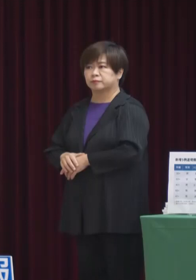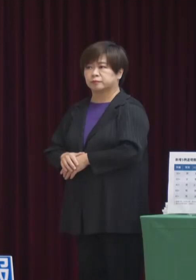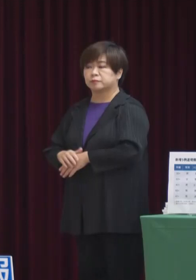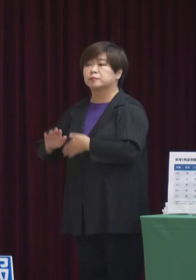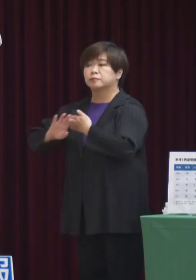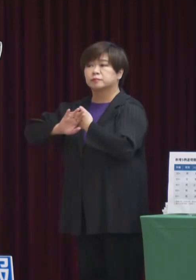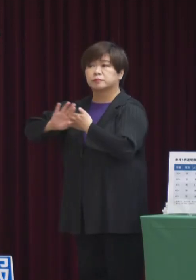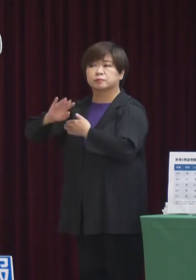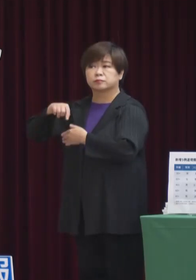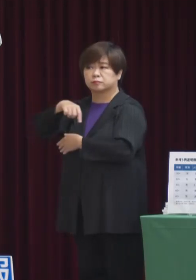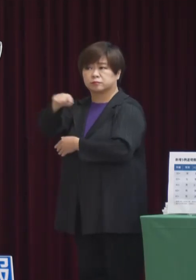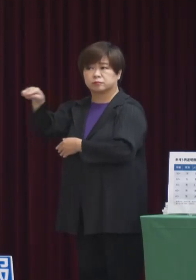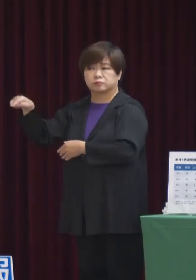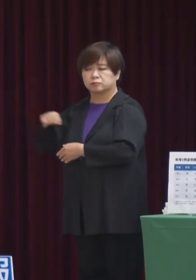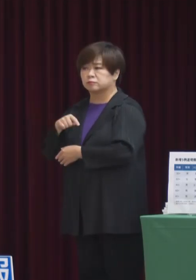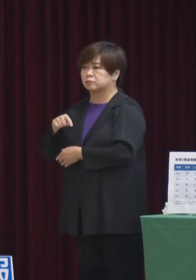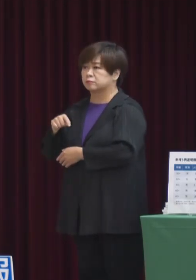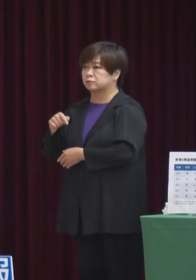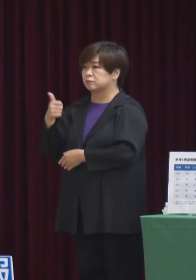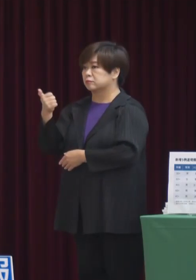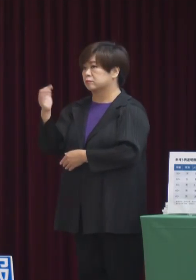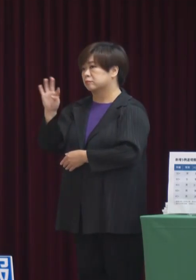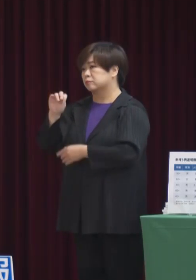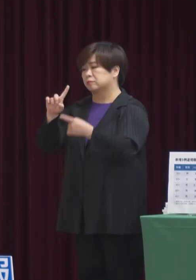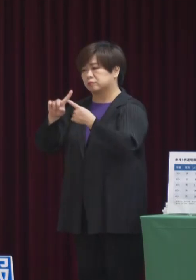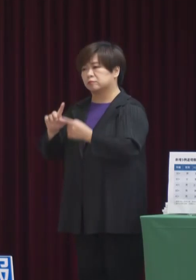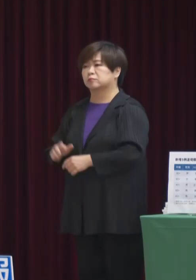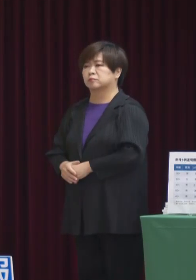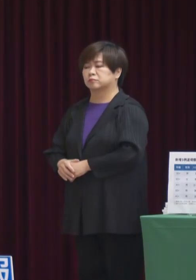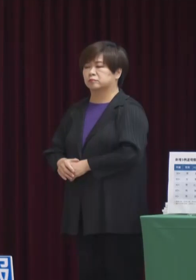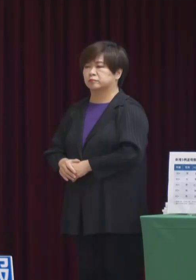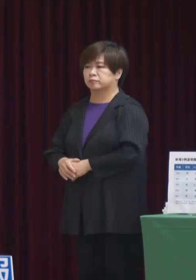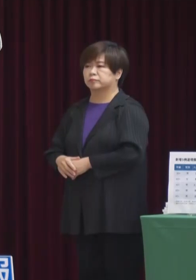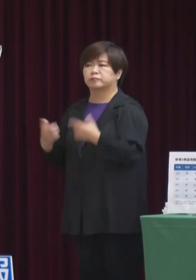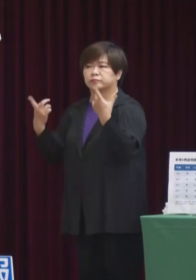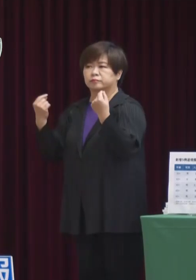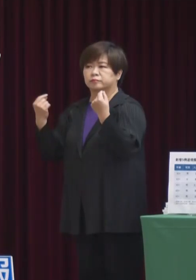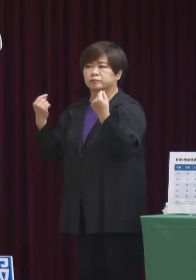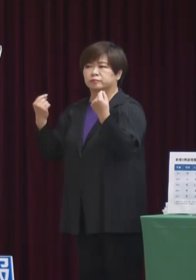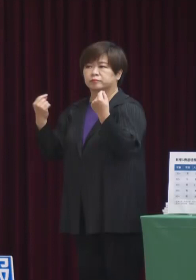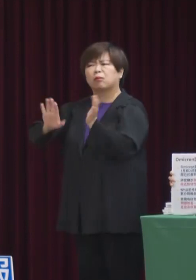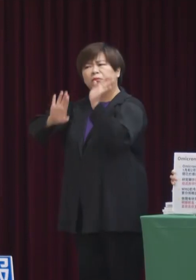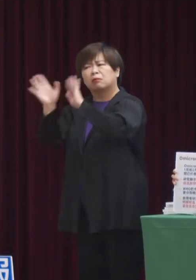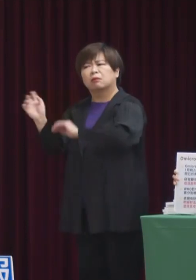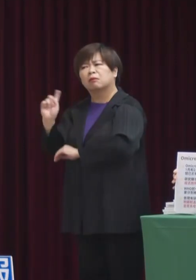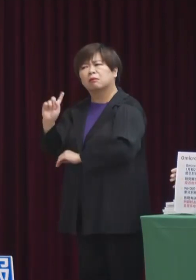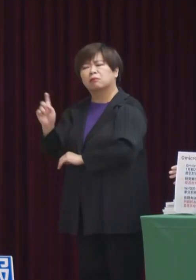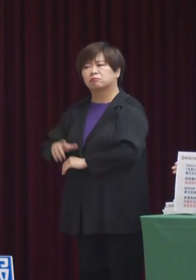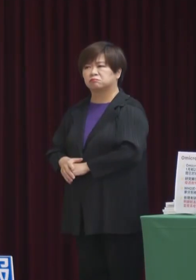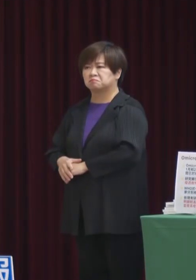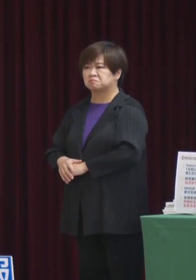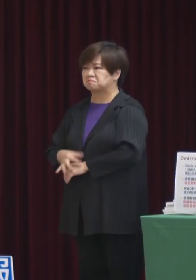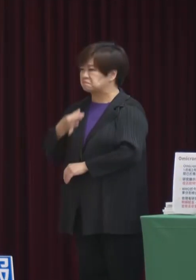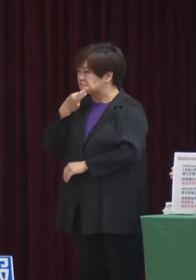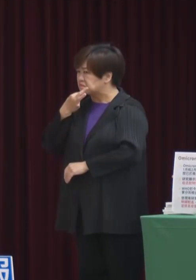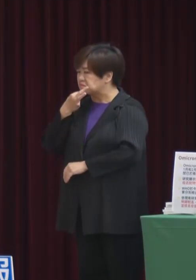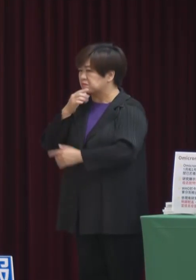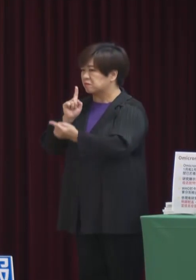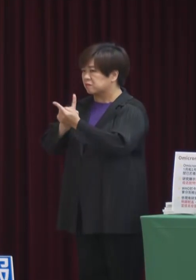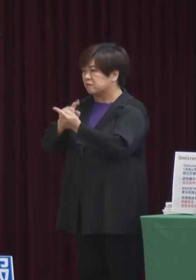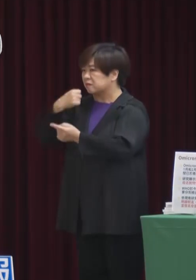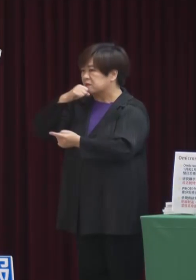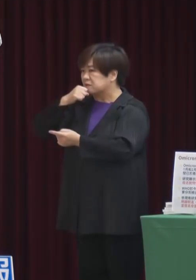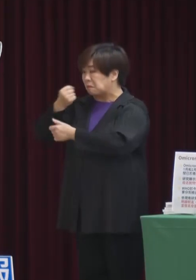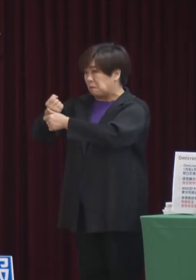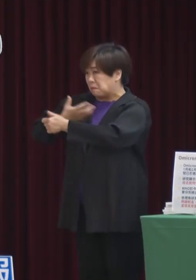我们的卫福部的薛瑞元次长，其实也是有一起做了一次快筛，那早上出来也是阳